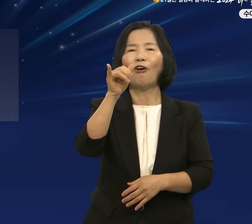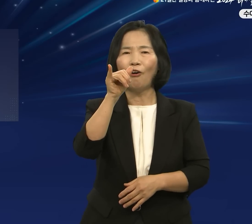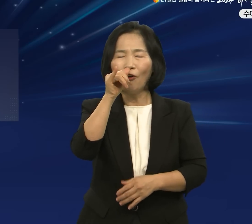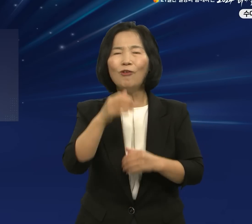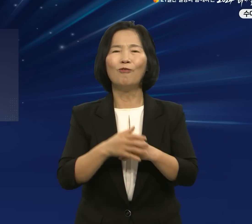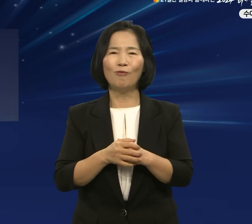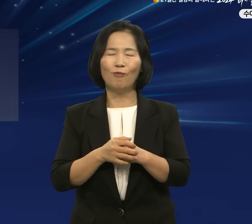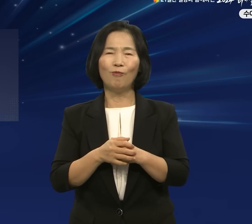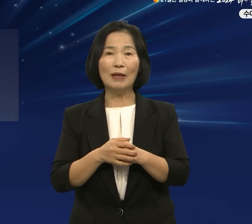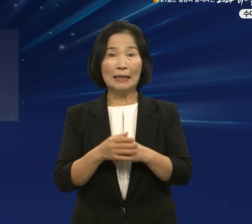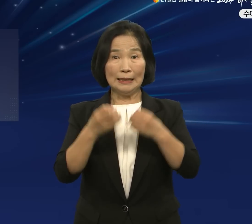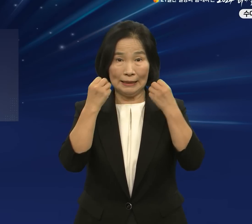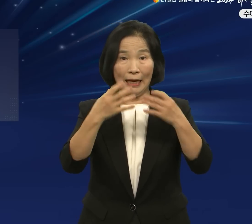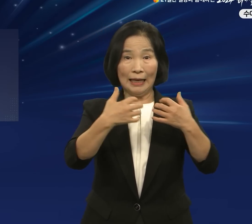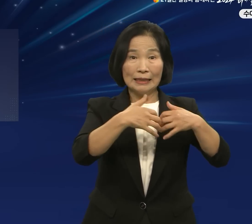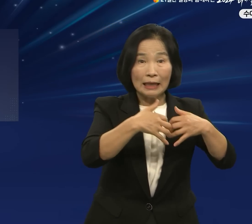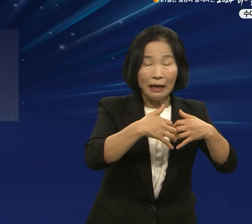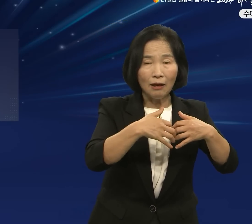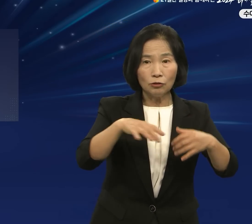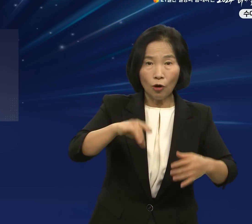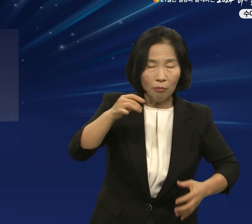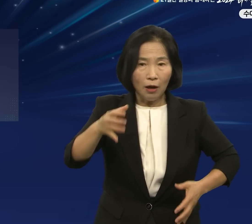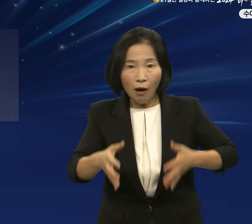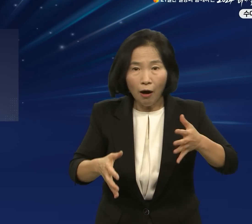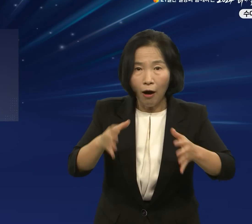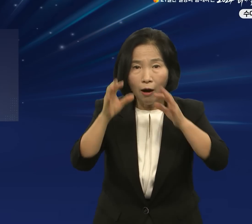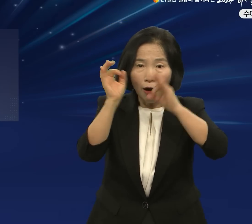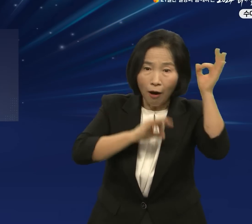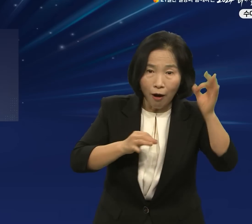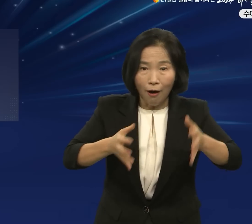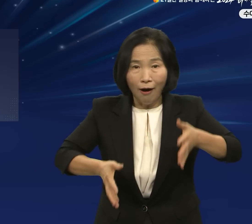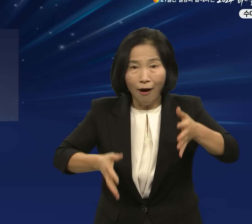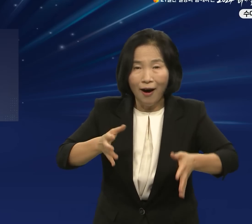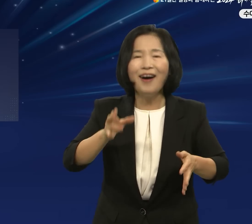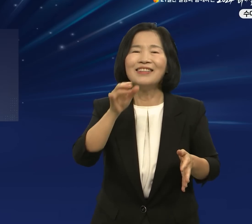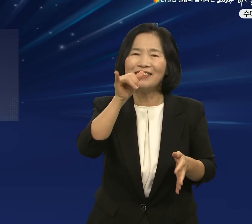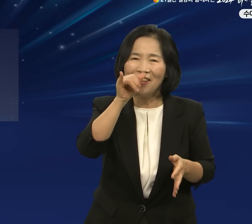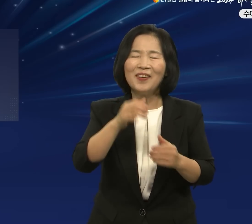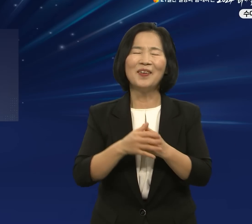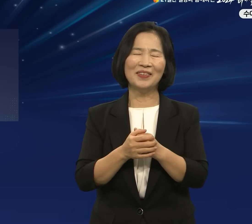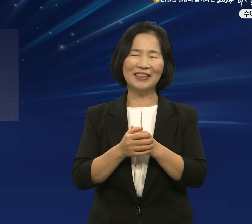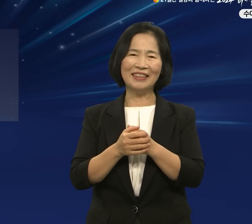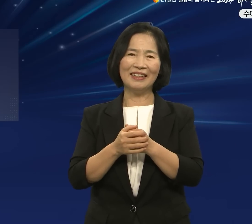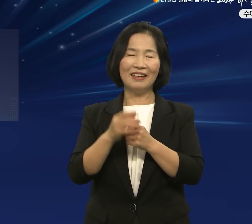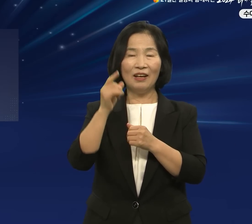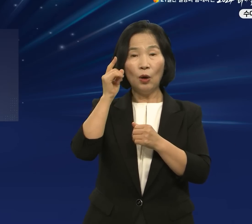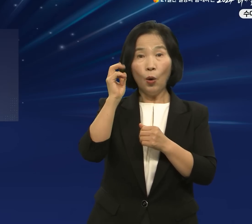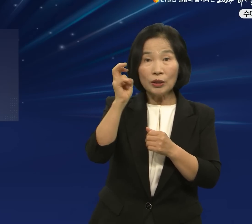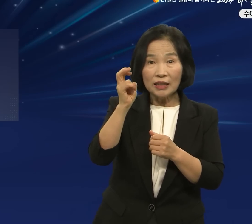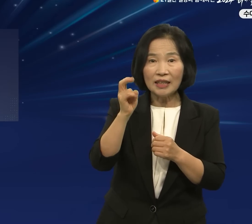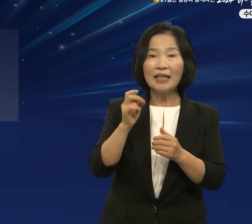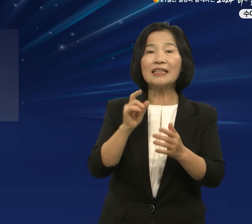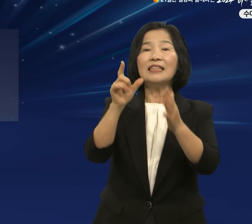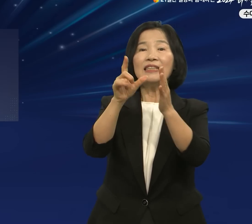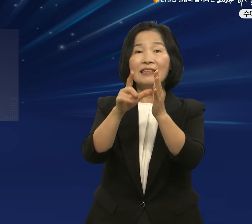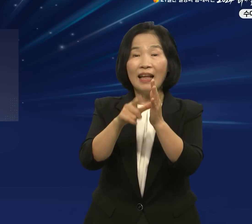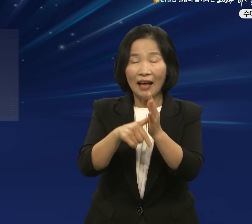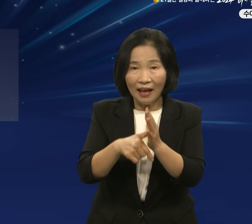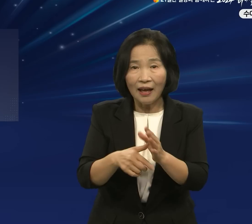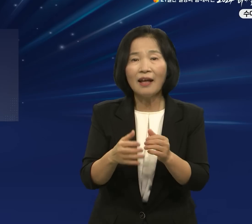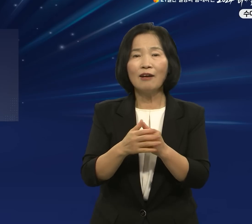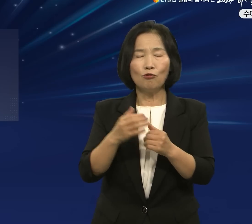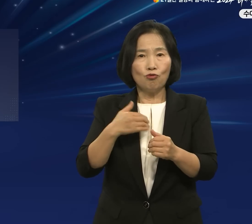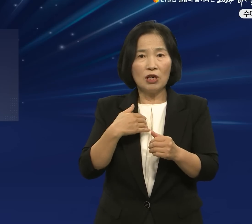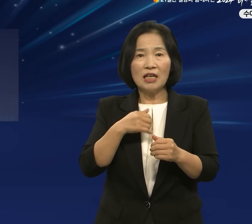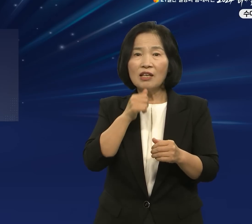새로운 기계로 인한 시행착오도 겪었습니다. 혹시 그때 인불교회 된장을 구입하시고